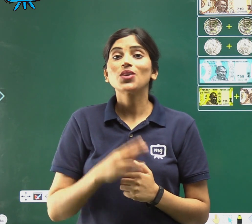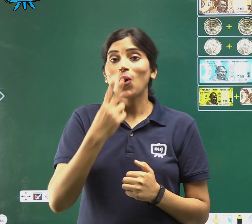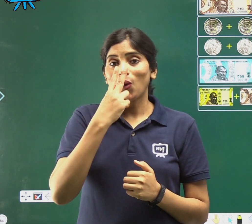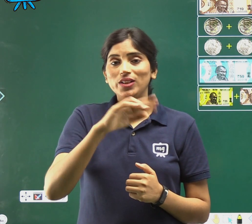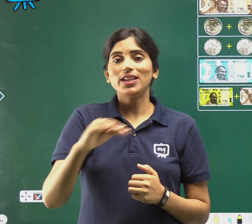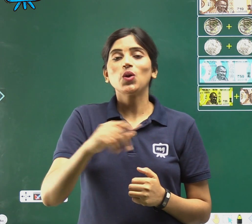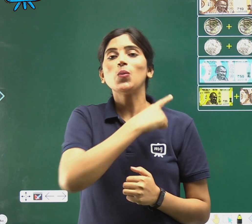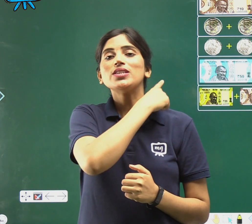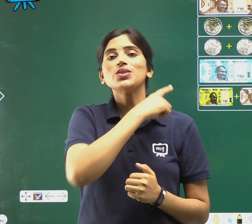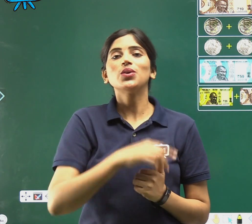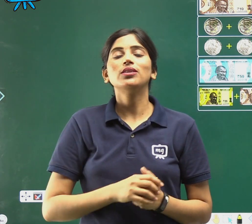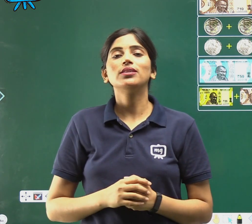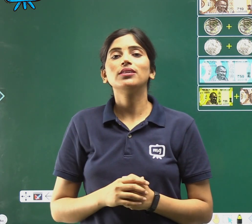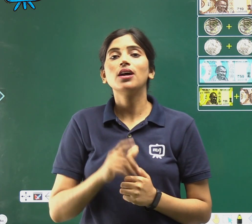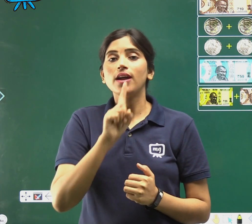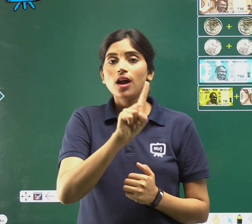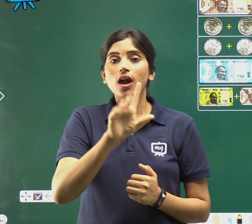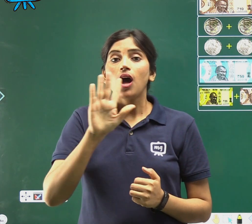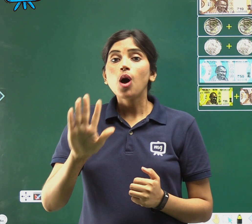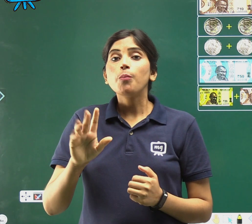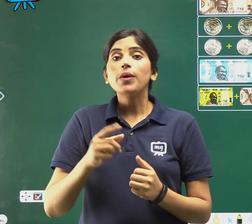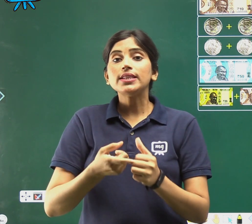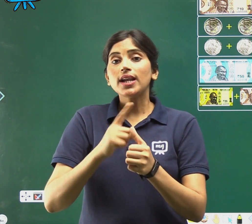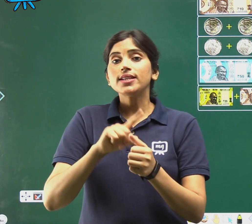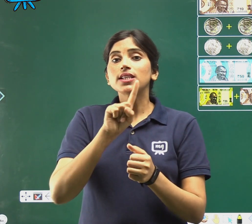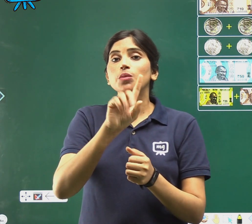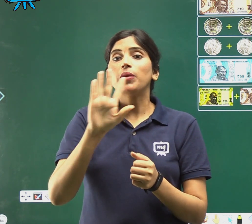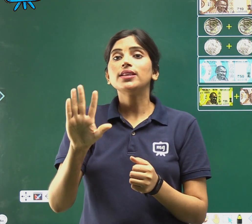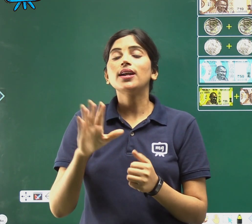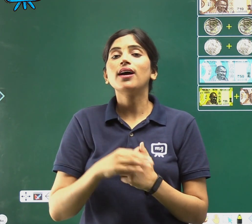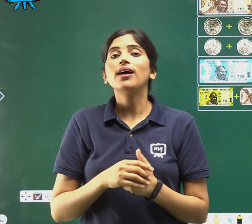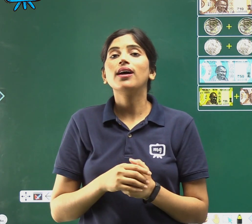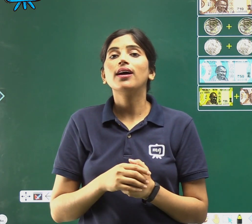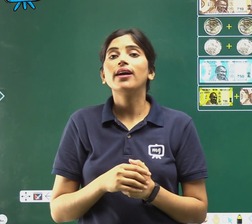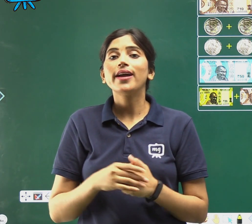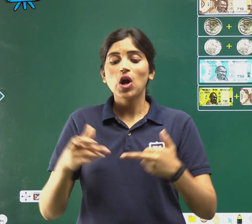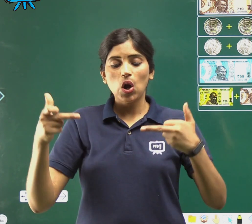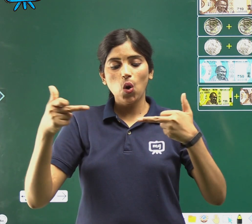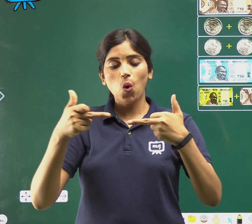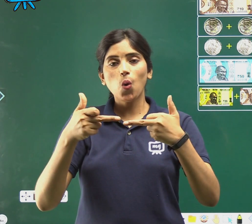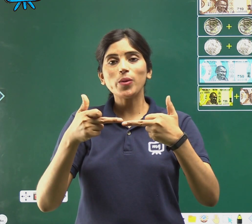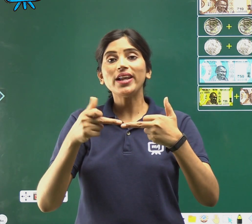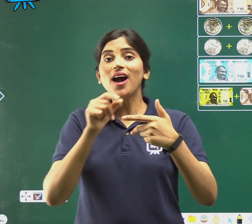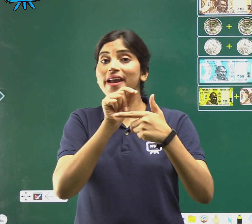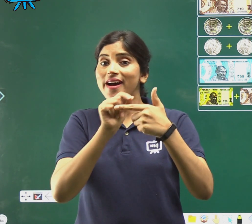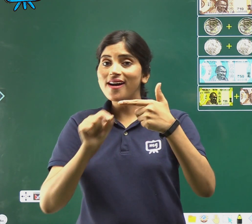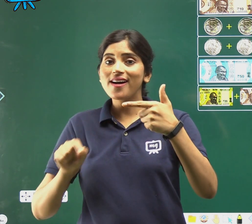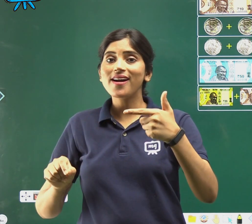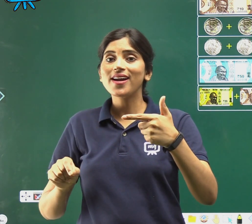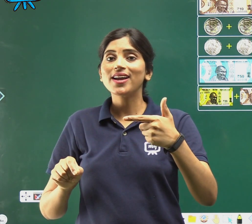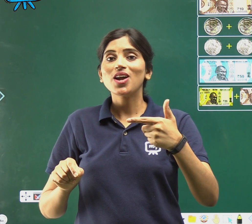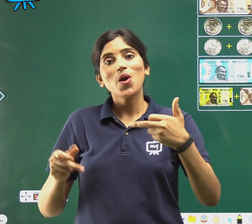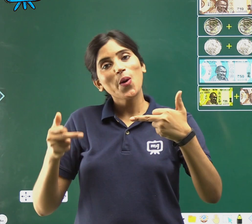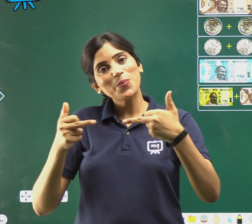देखो बच्चों, 15 से 15 को मिलाया, ये